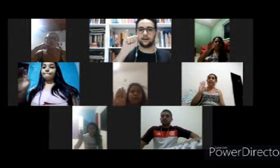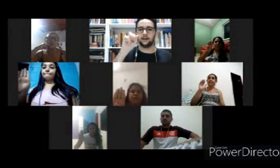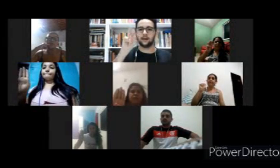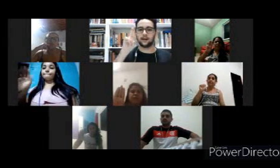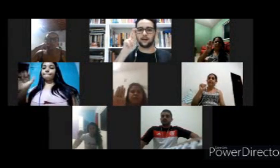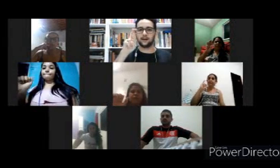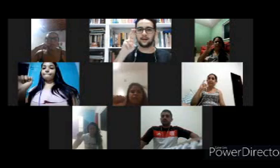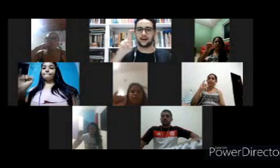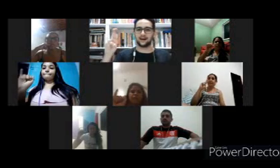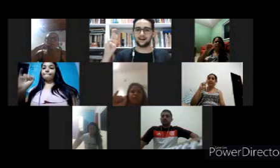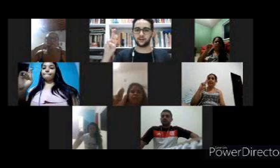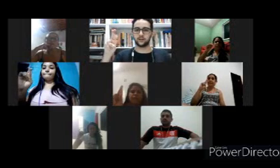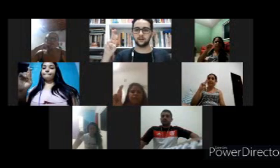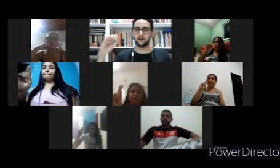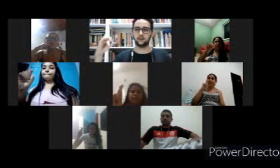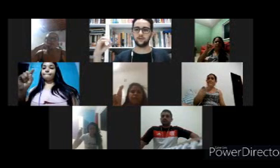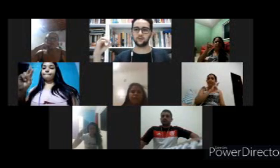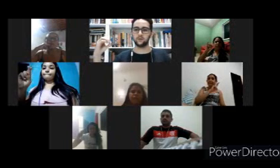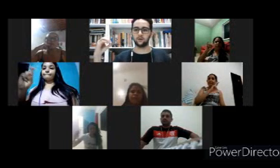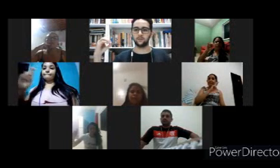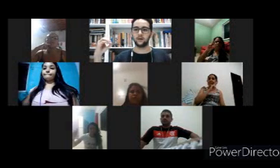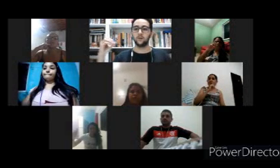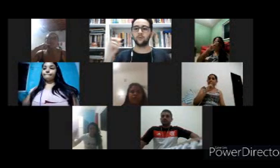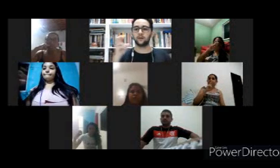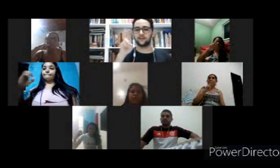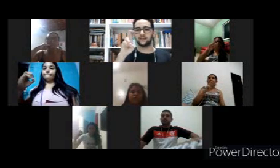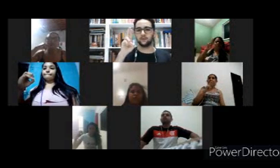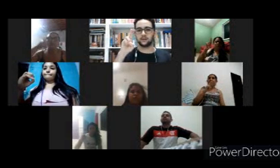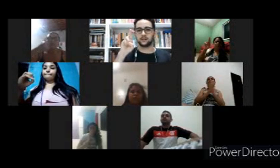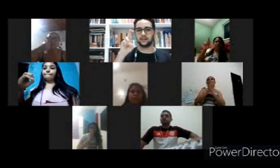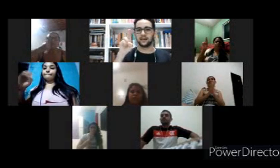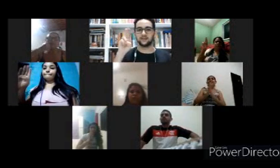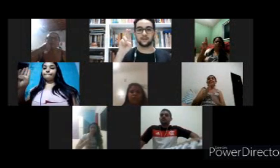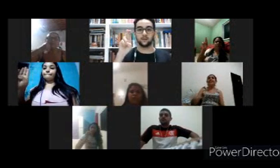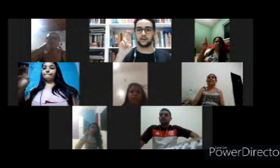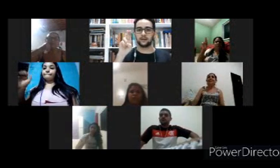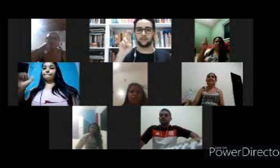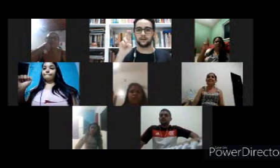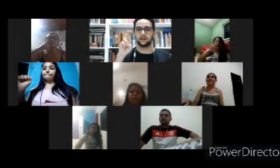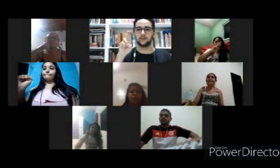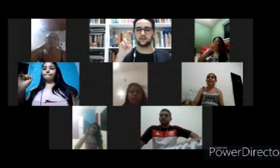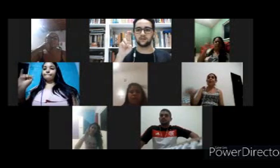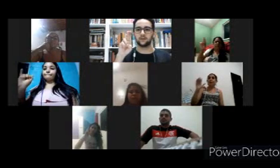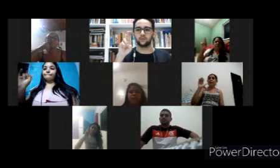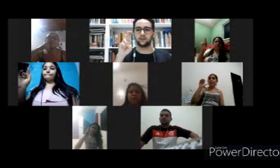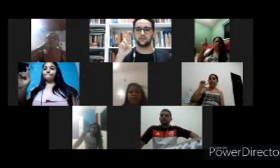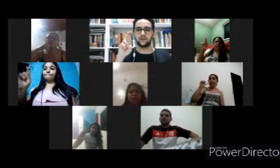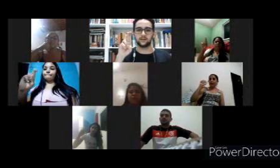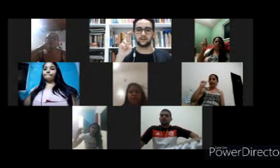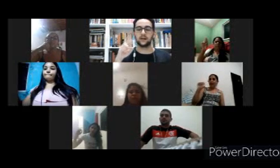I, R, arrasta e faz o O. Porque fazendo assim, às vezes não dá para entender que vocês fizeram 2 vezes.